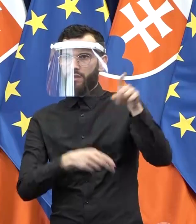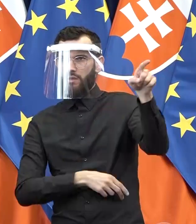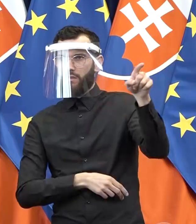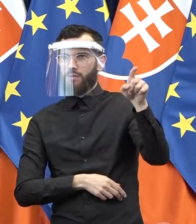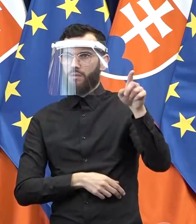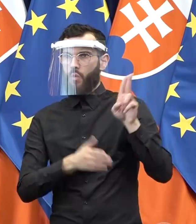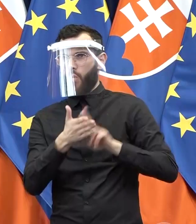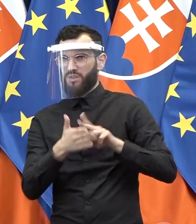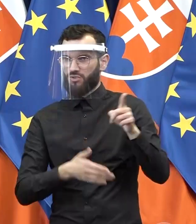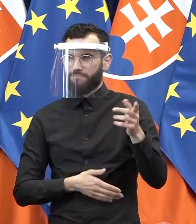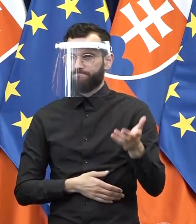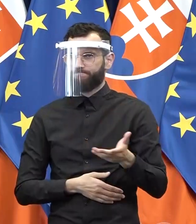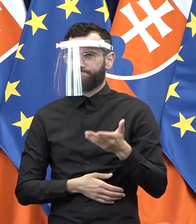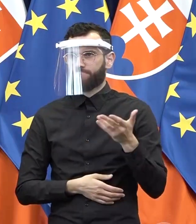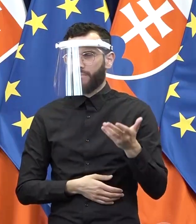nakazený.